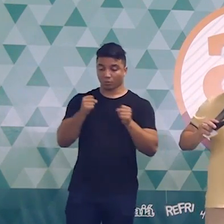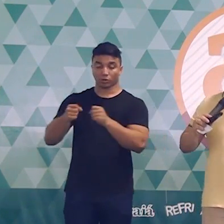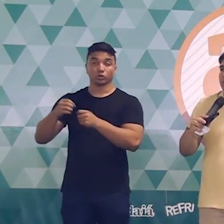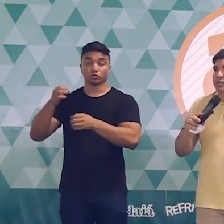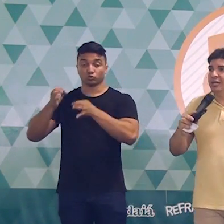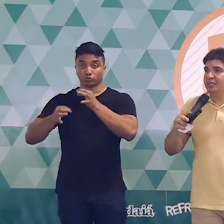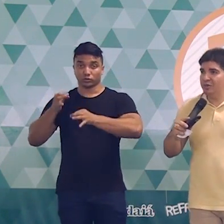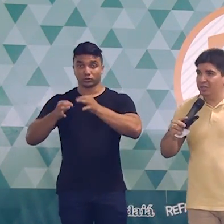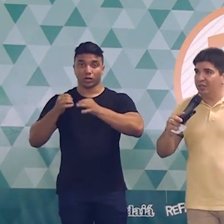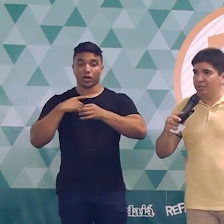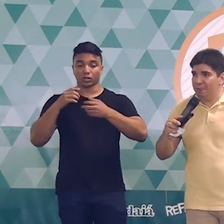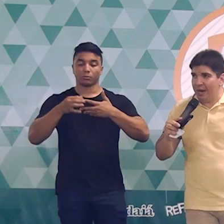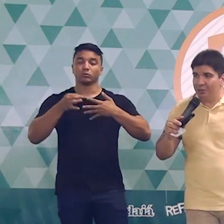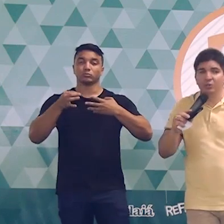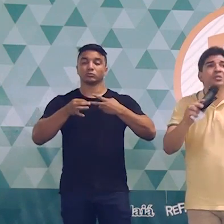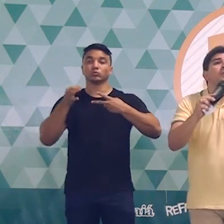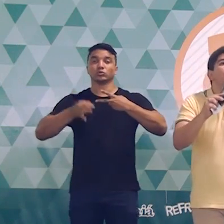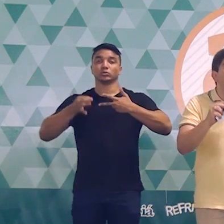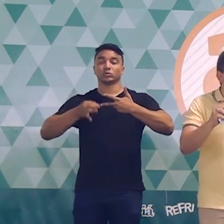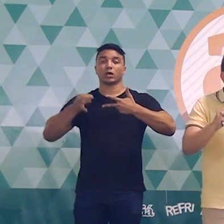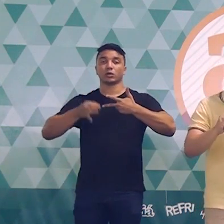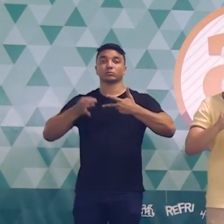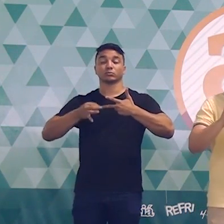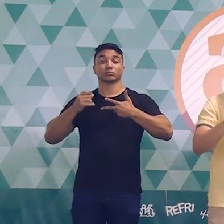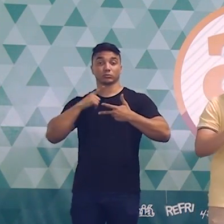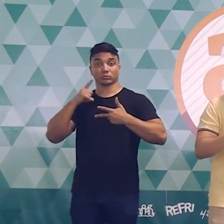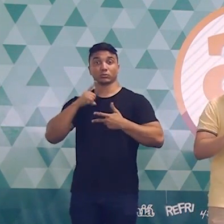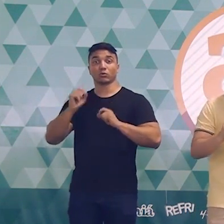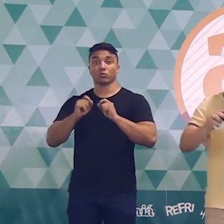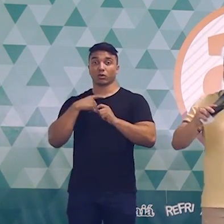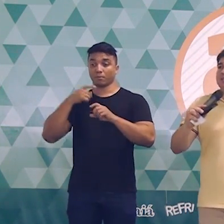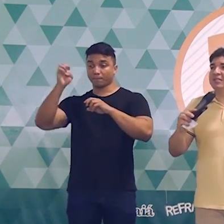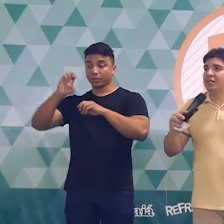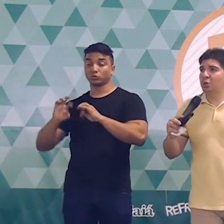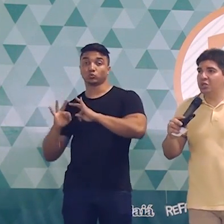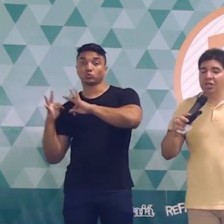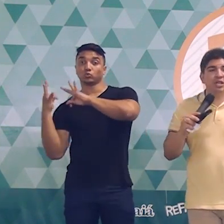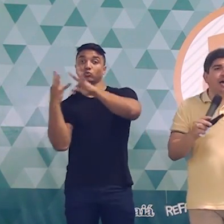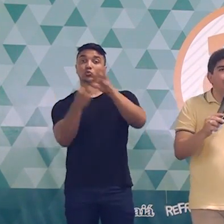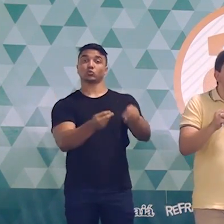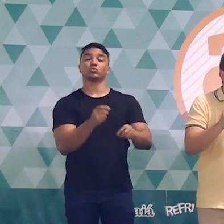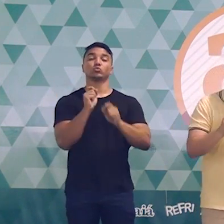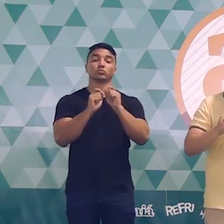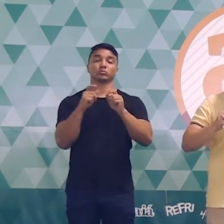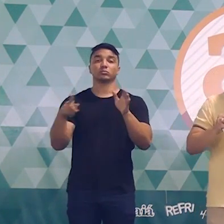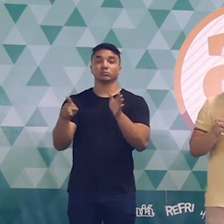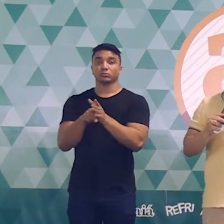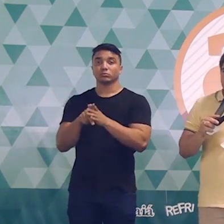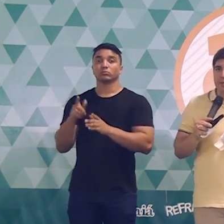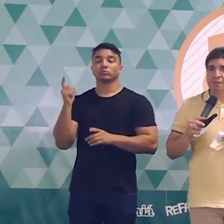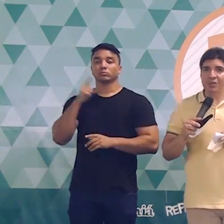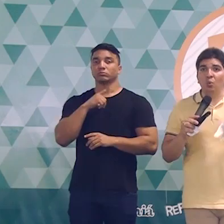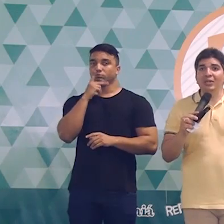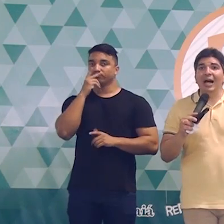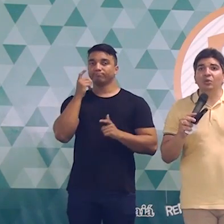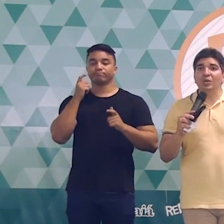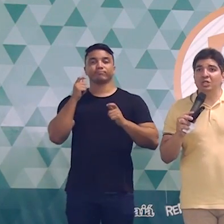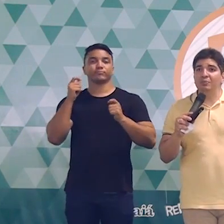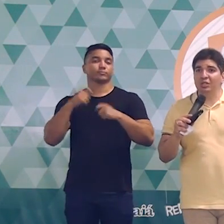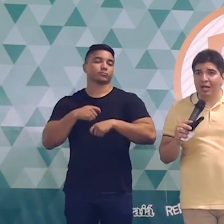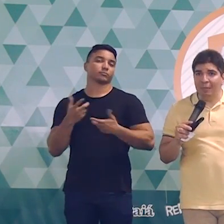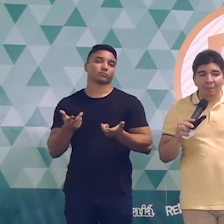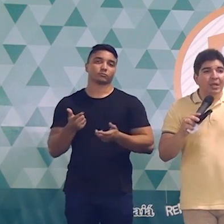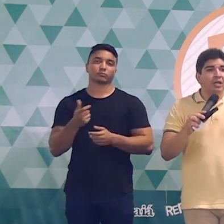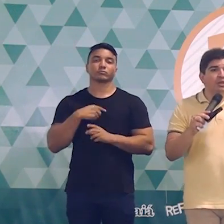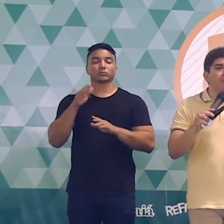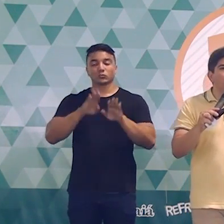judiciário já tem seus entendimentos para que em todo o Brasil essas questões de dignidade possam ser possíveis. Então cuidado com esse